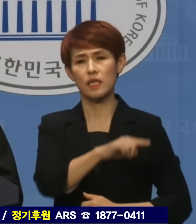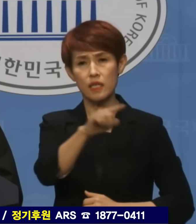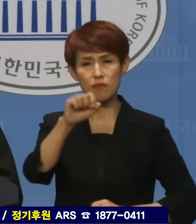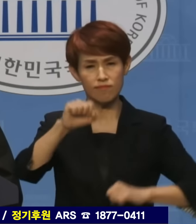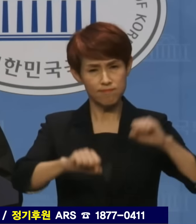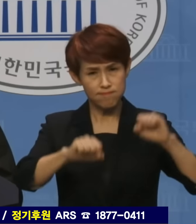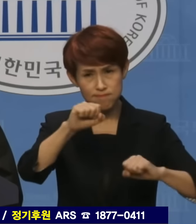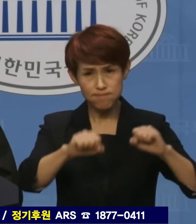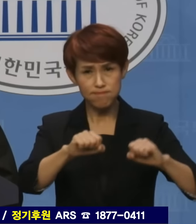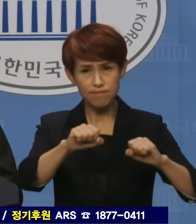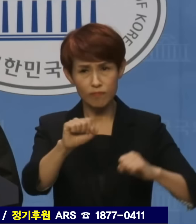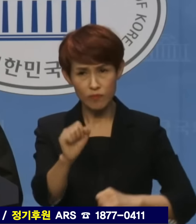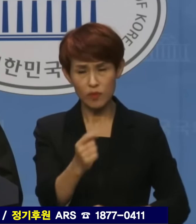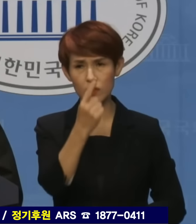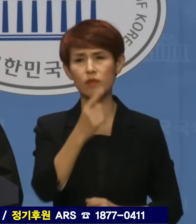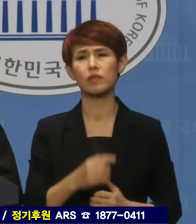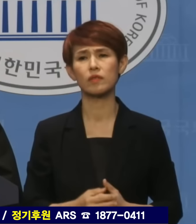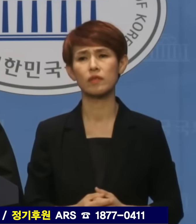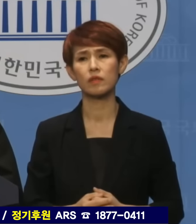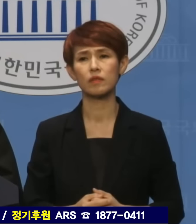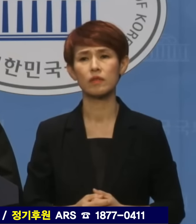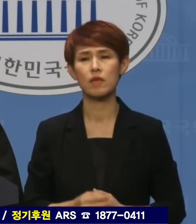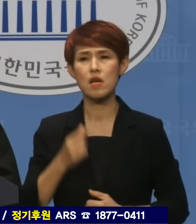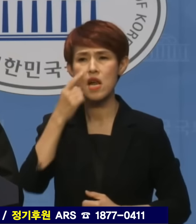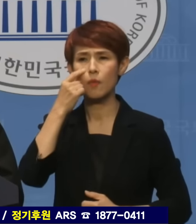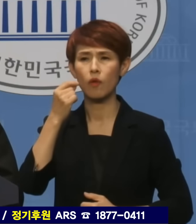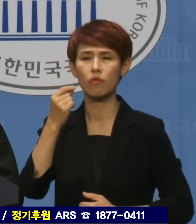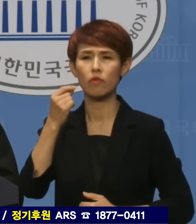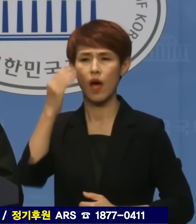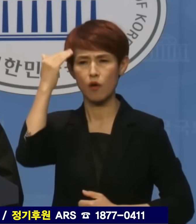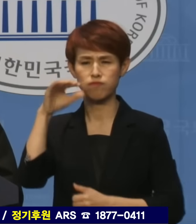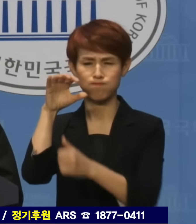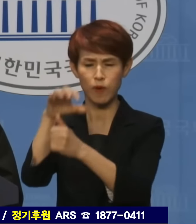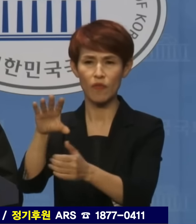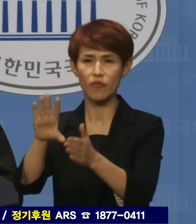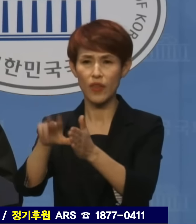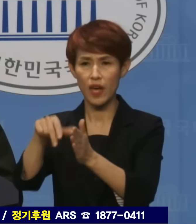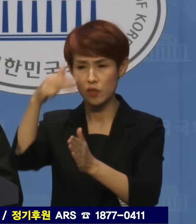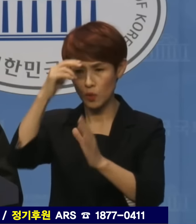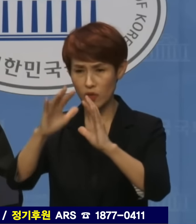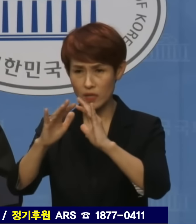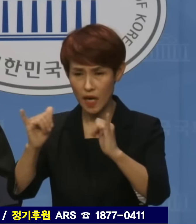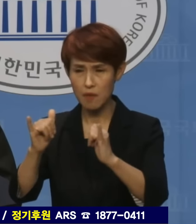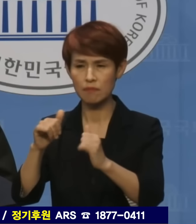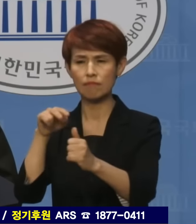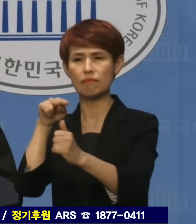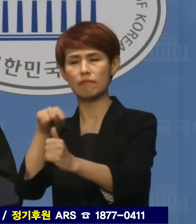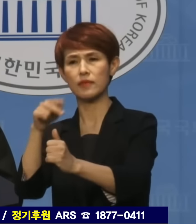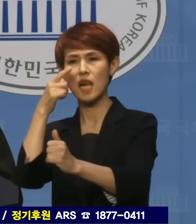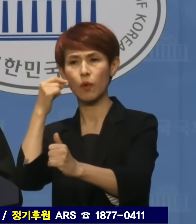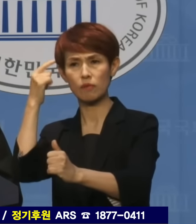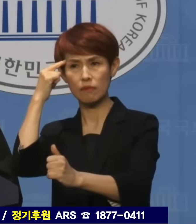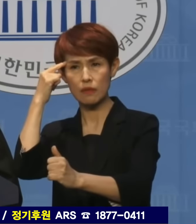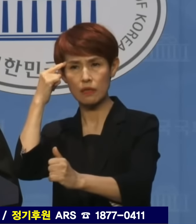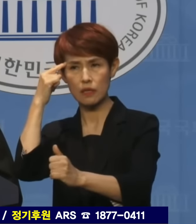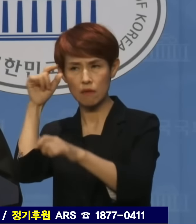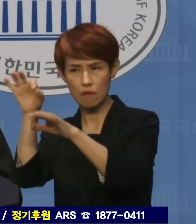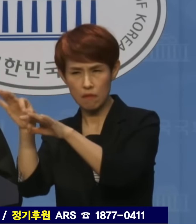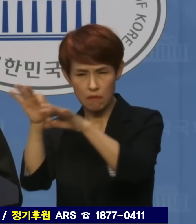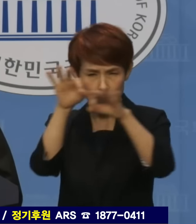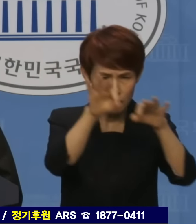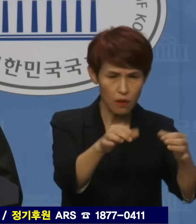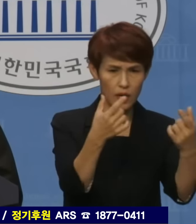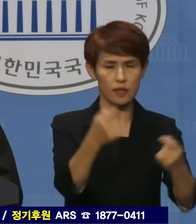보여온 언행 탓에 마치 일제강점기에 조선인들을 바라보는 일제의 시각이 그대로 투영되어 있는